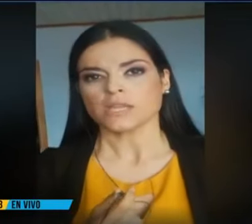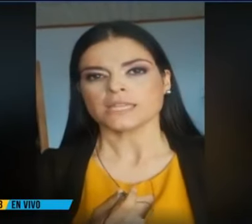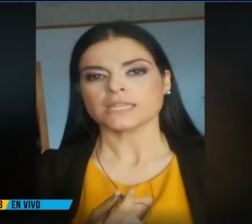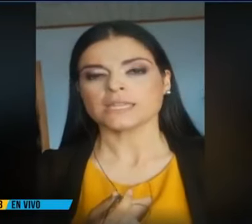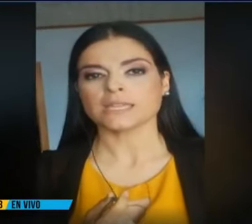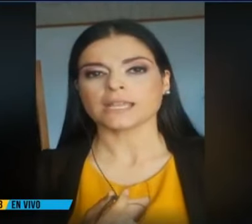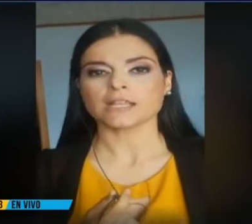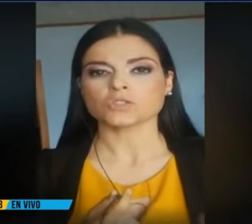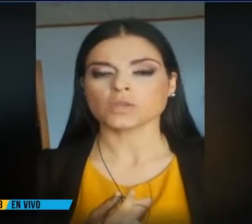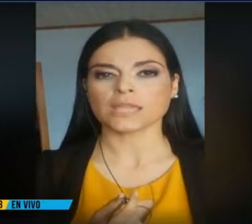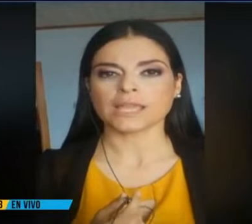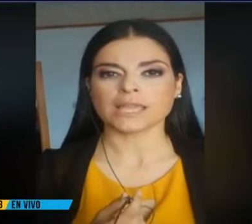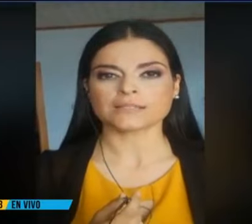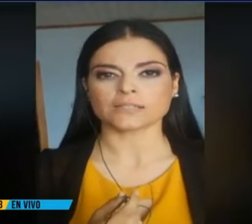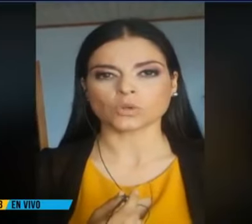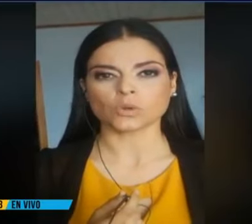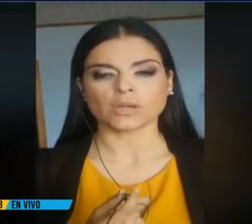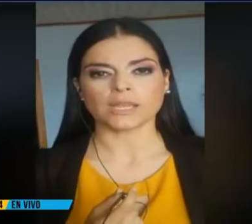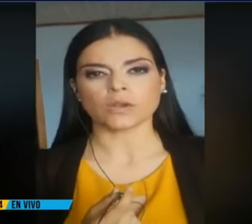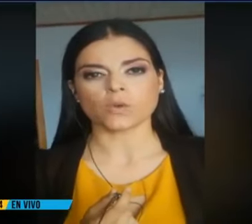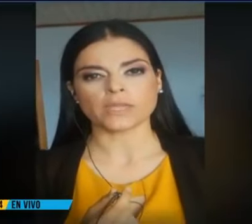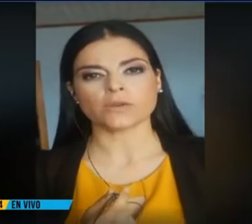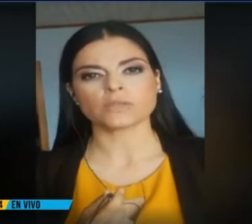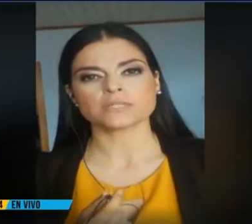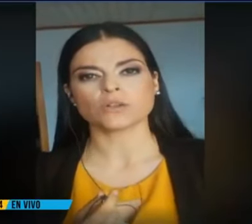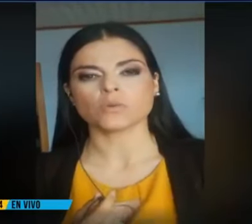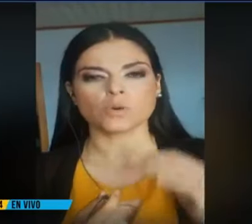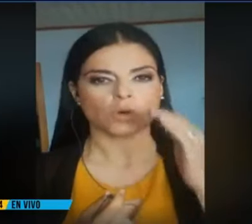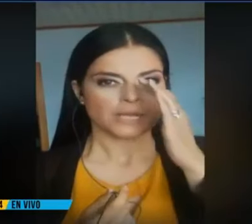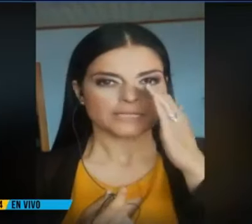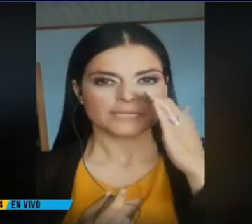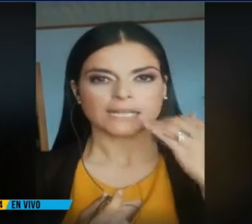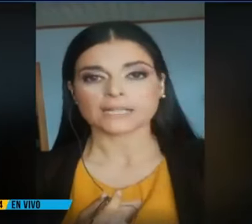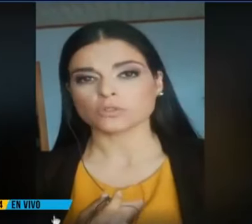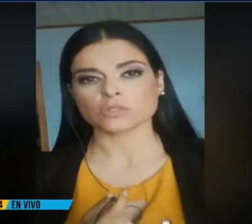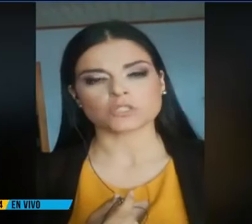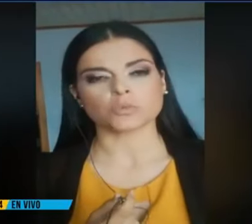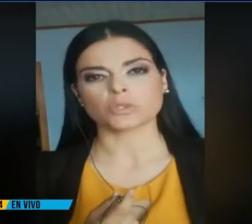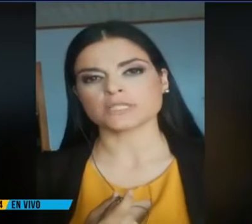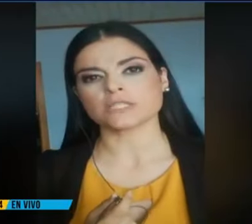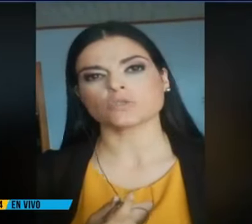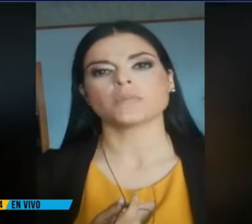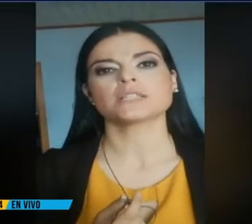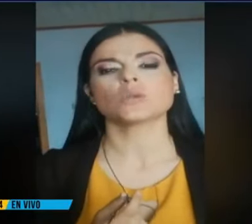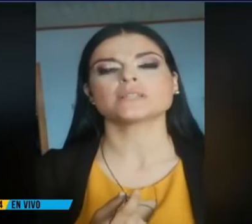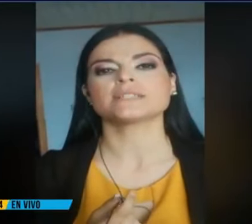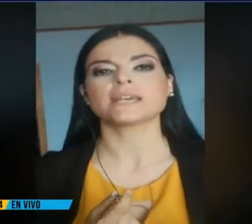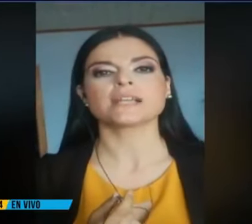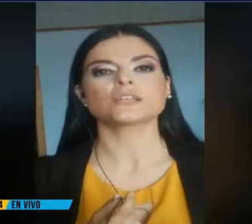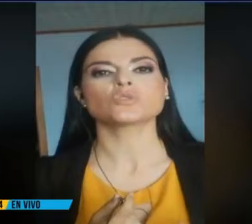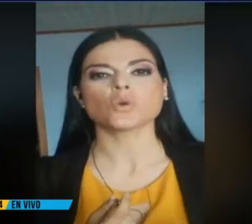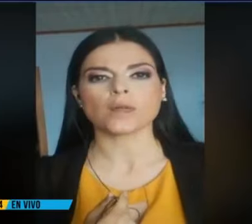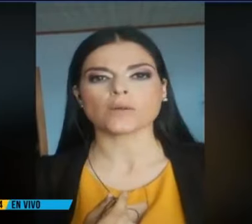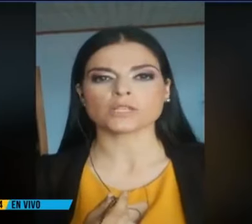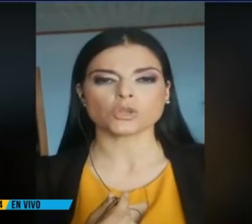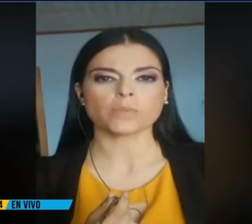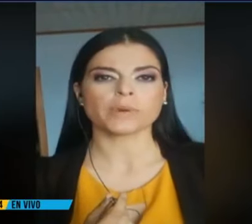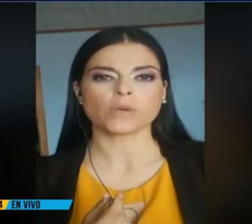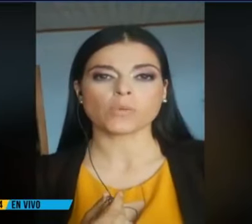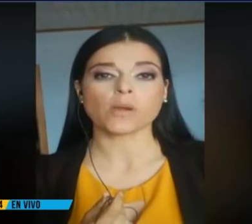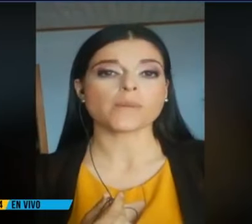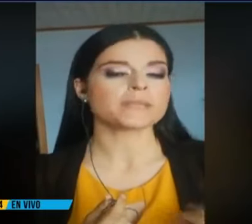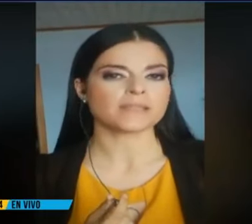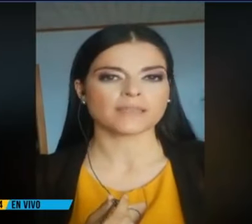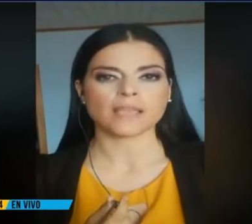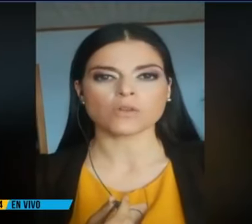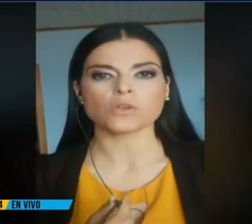necesario y en caso de que el sector gobierno, así como sindicatos, transportistas o demás solicitaran su colaboración para